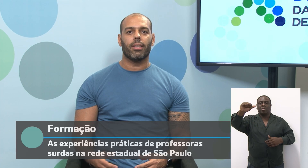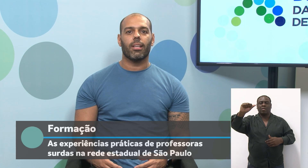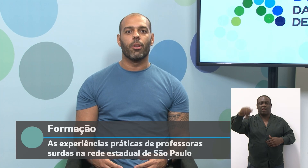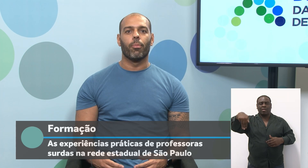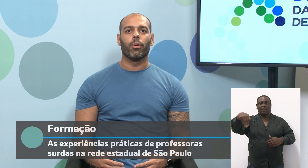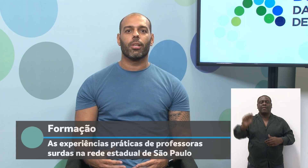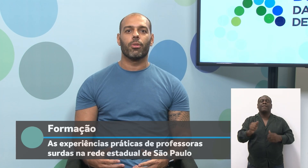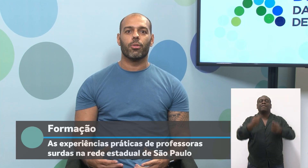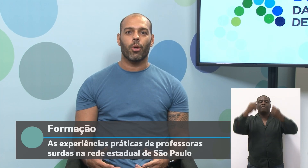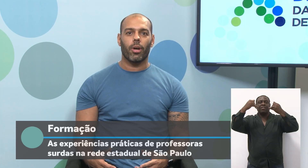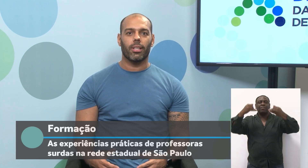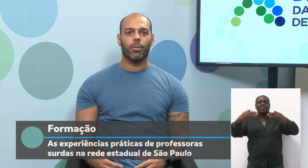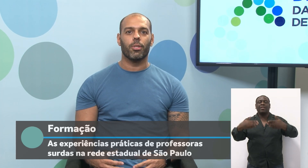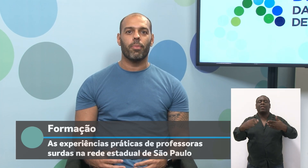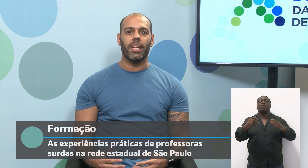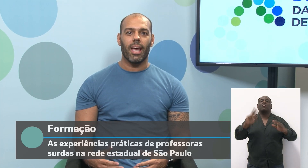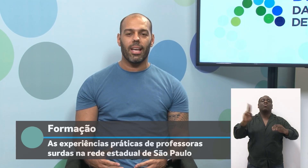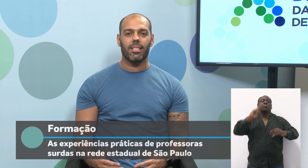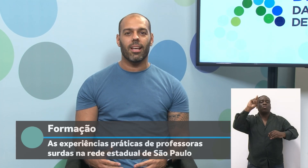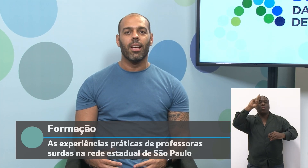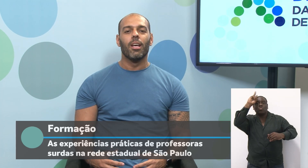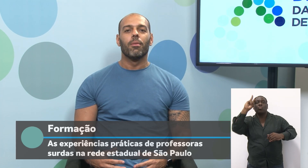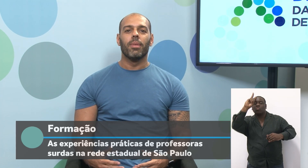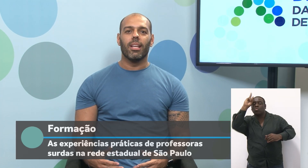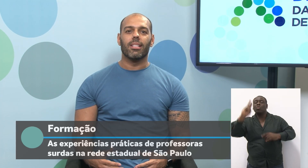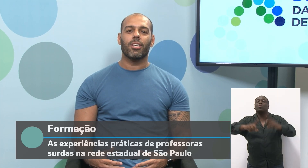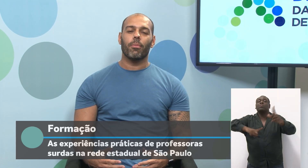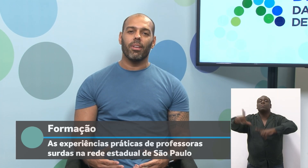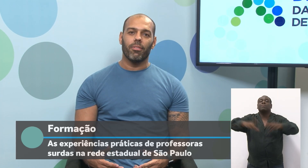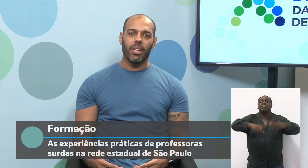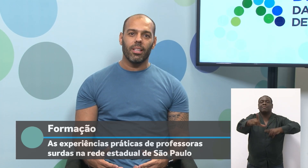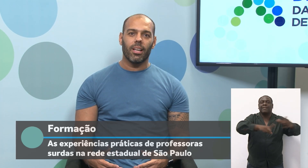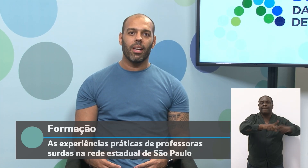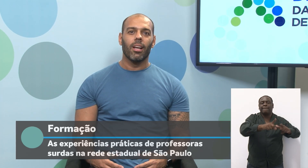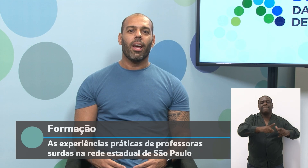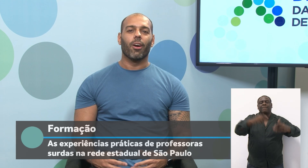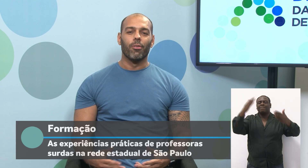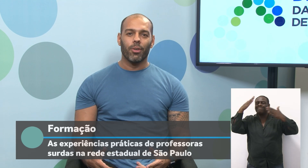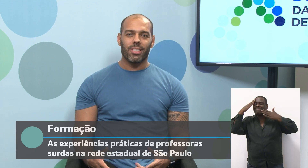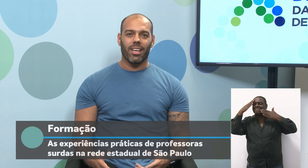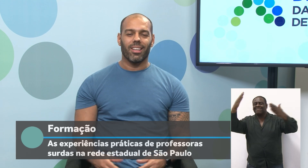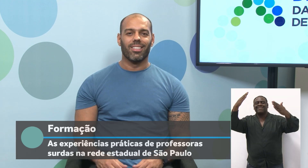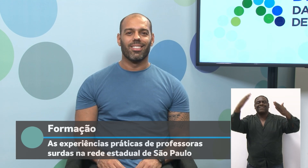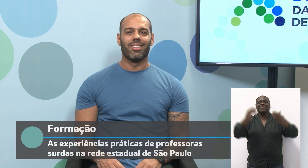vai trazer um pouco da sua história, da sua experiência. Miriam, seja bem-vinda, é com você.